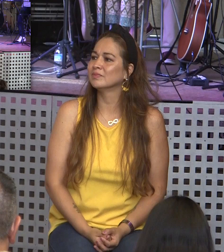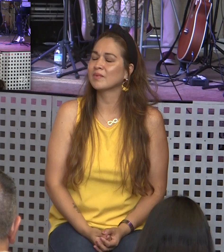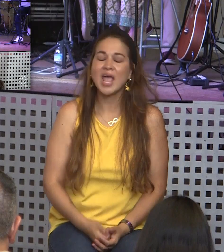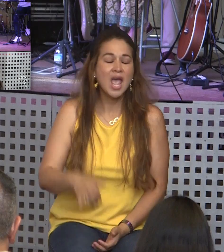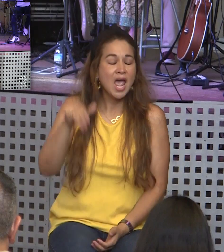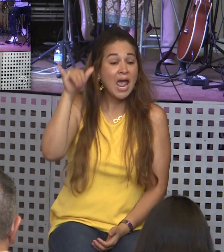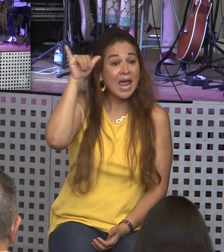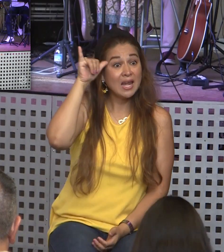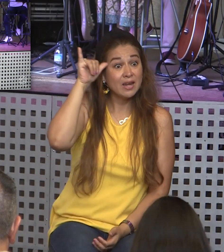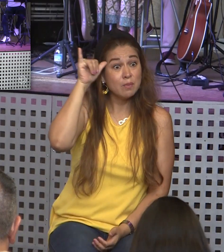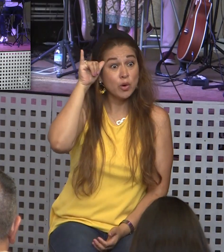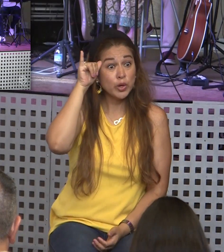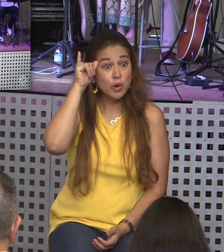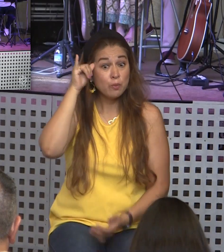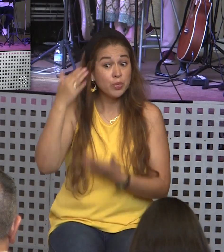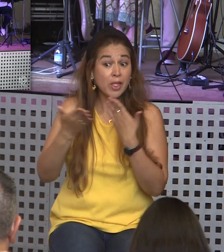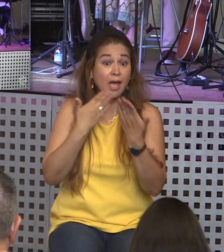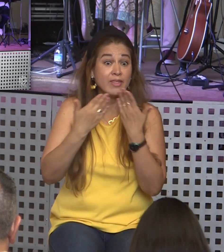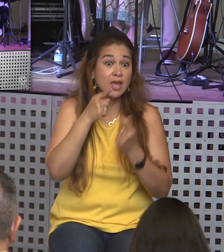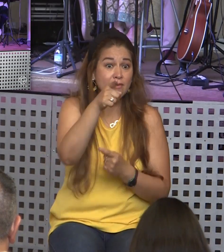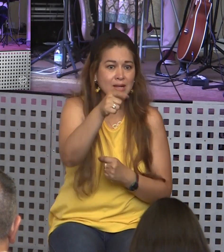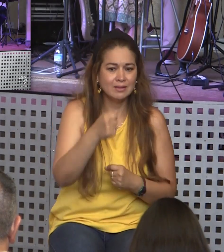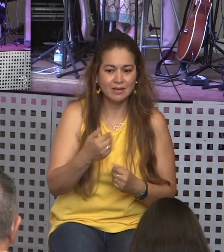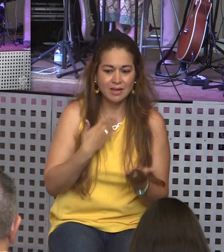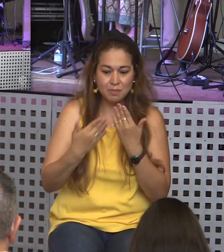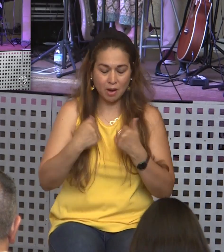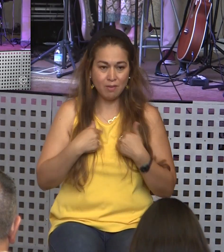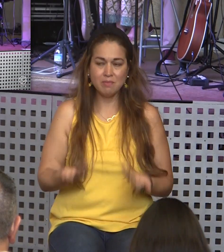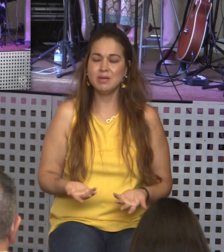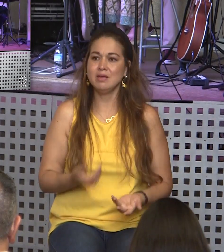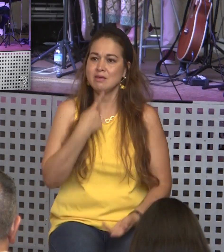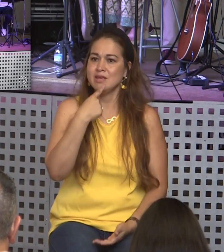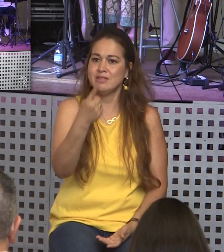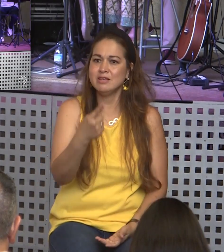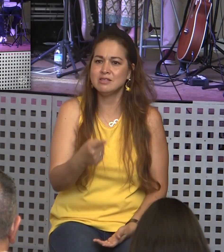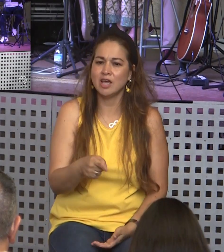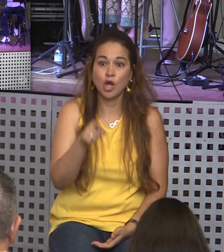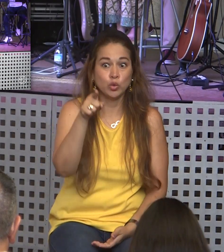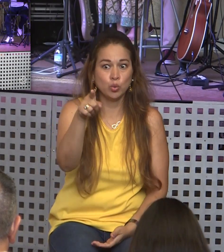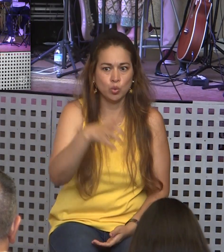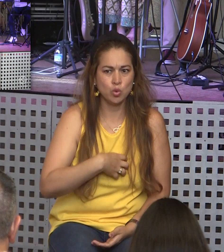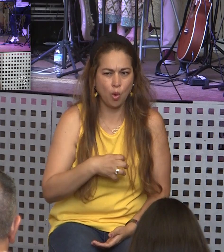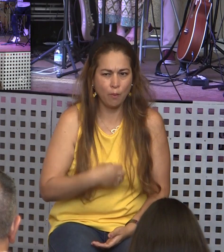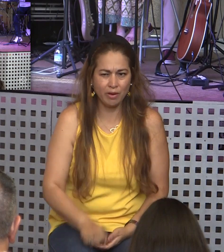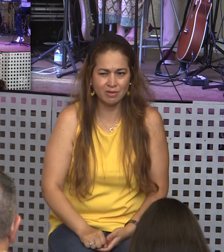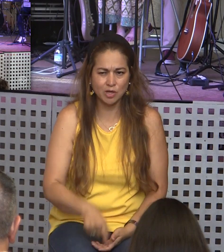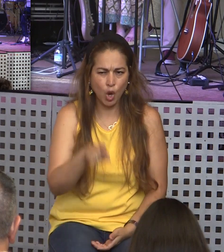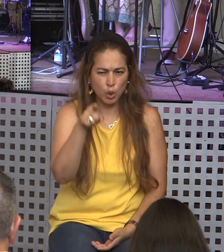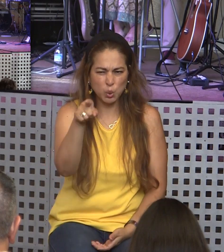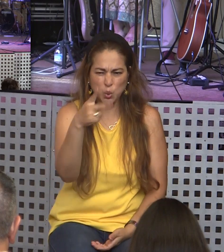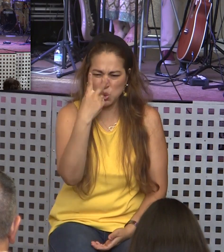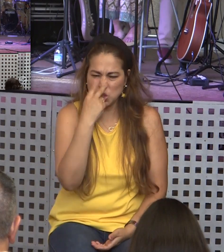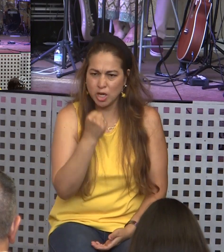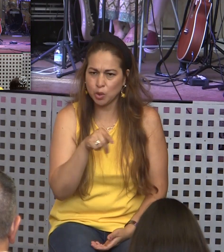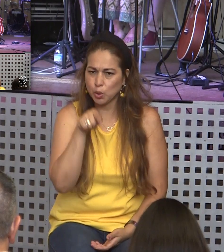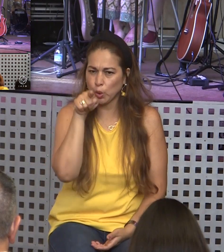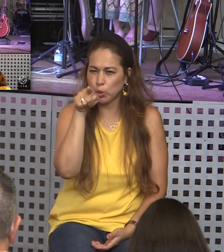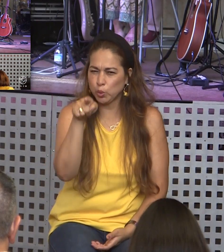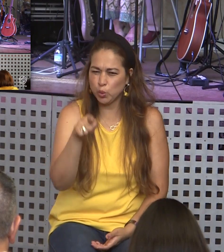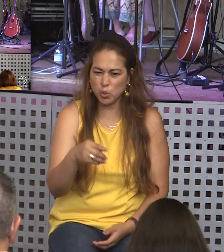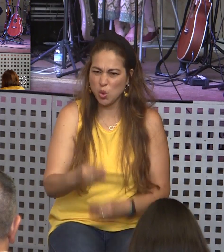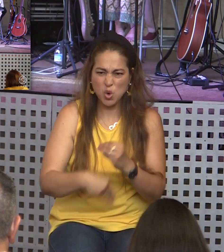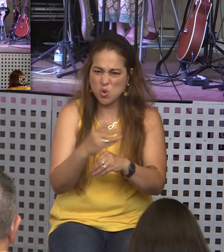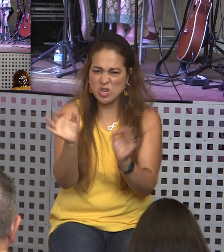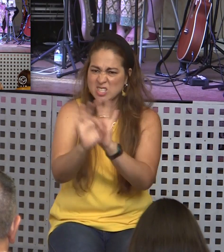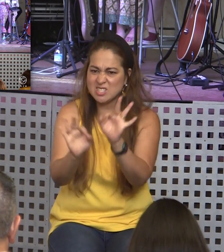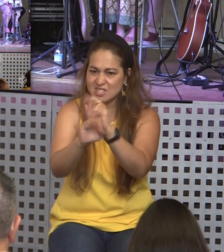Cristo todo está hecho, absolutamente todo. Él siempre me oye. Recuerda a Jesucristo.